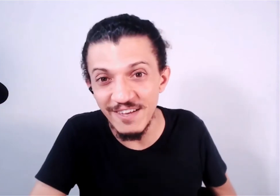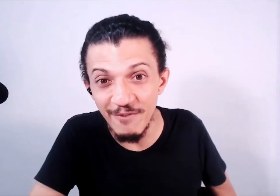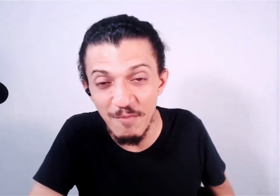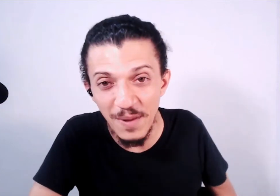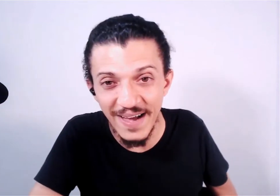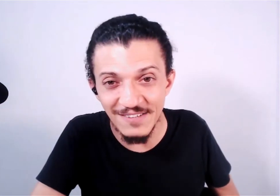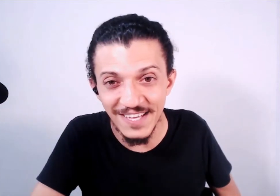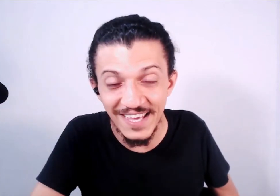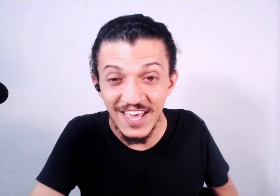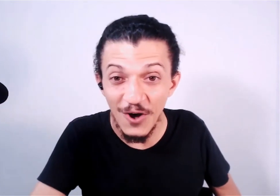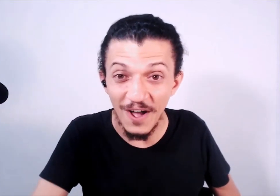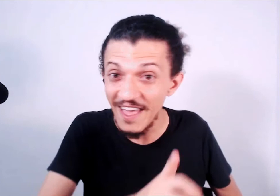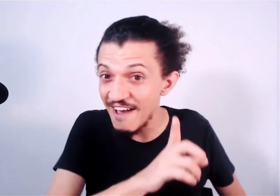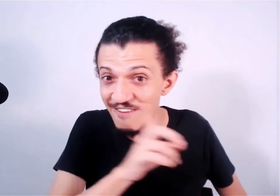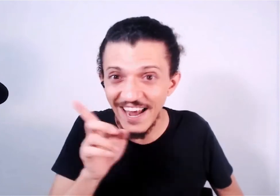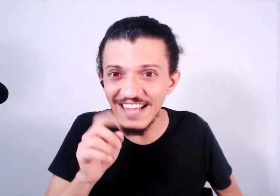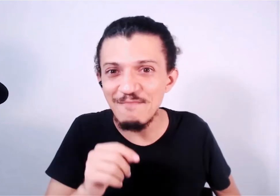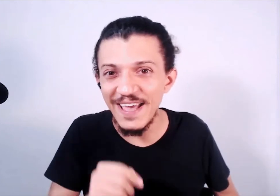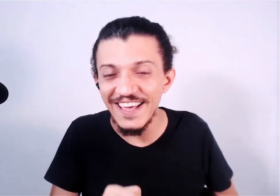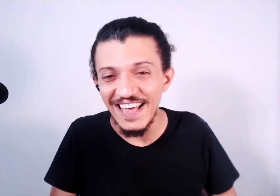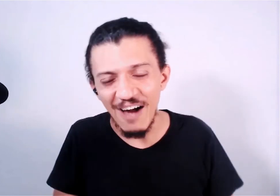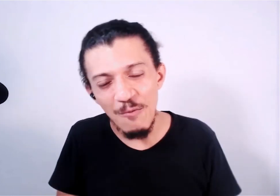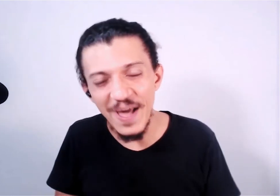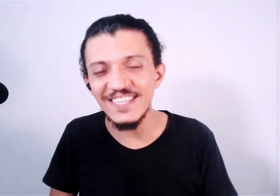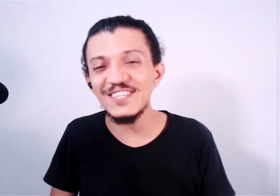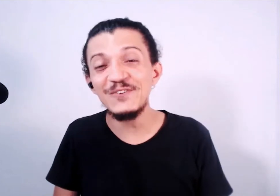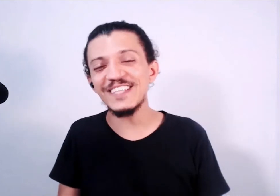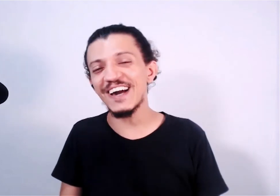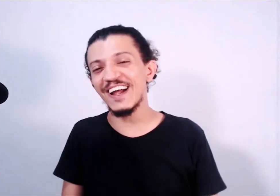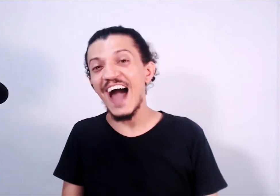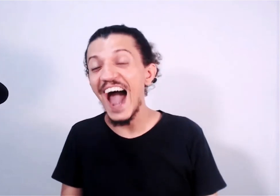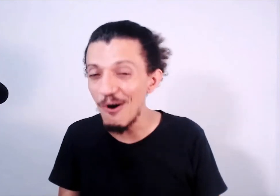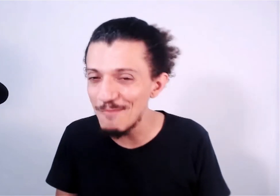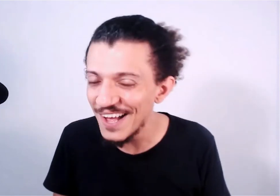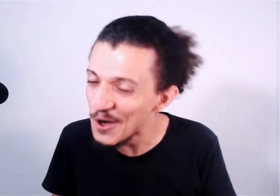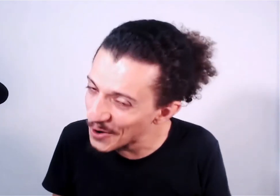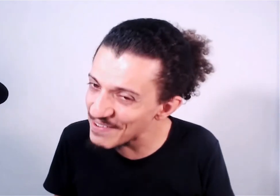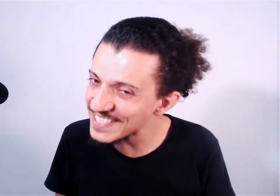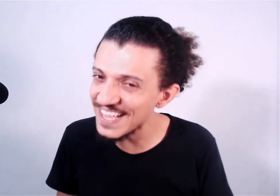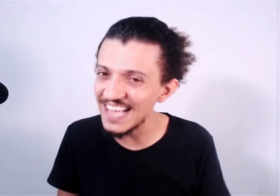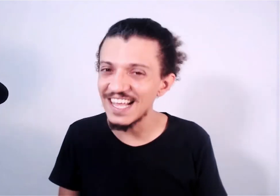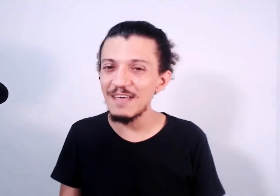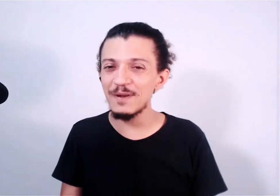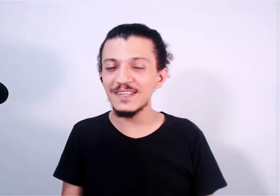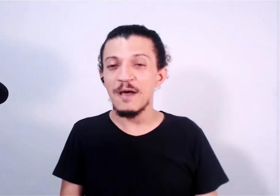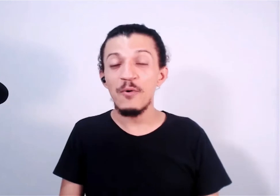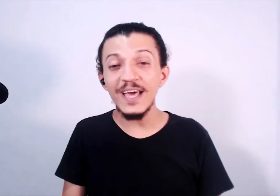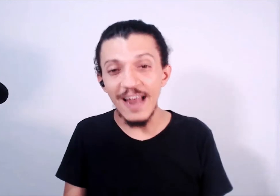forem publicados aqui. E ó, vai lá também, acompanha a gente no Instagram, @Universidade da Libras, porque lá